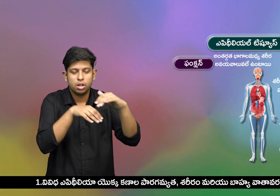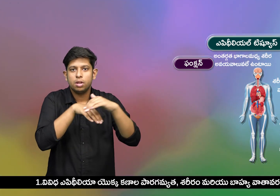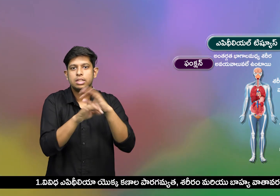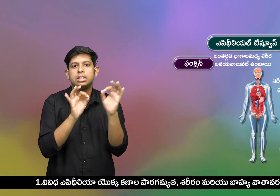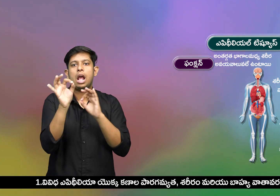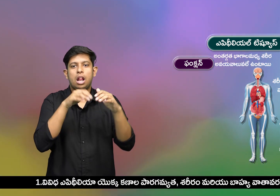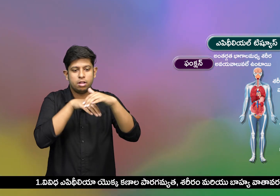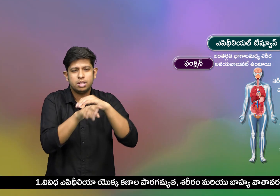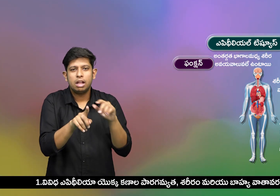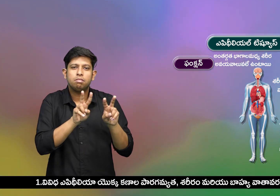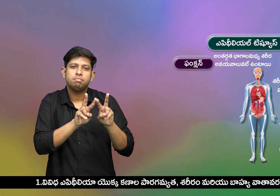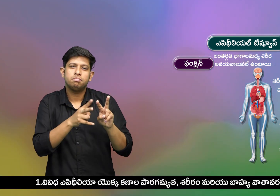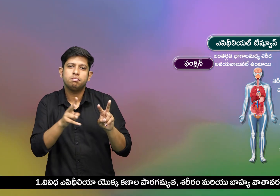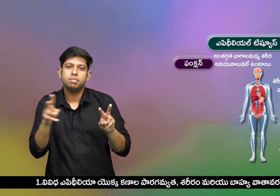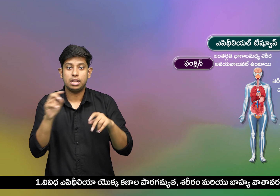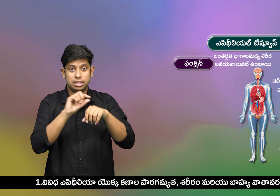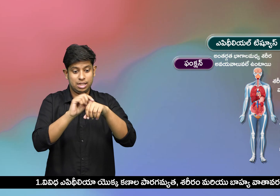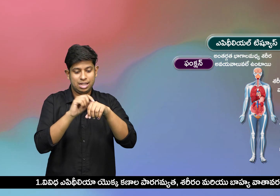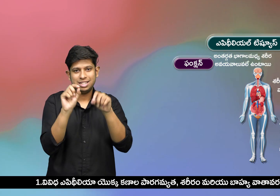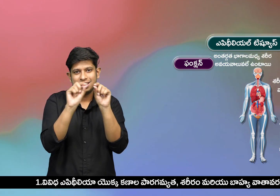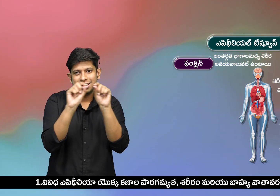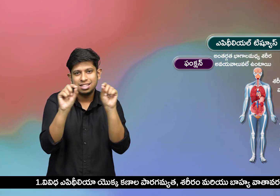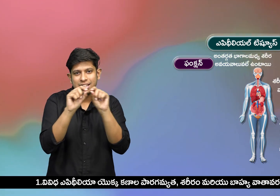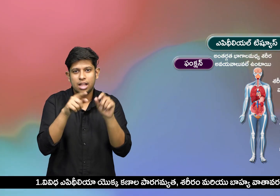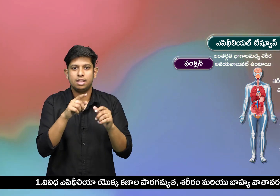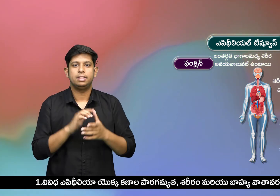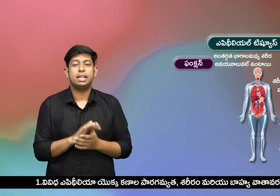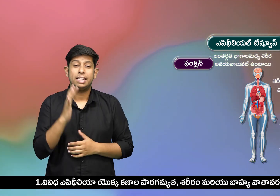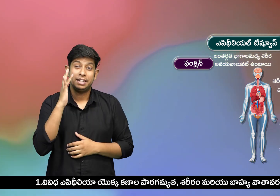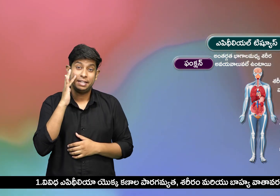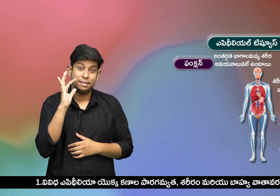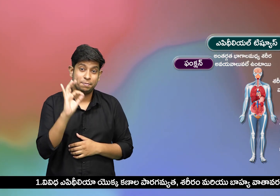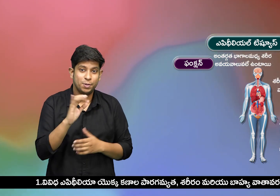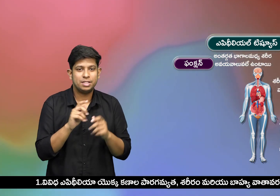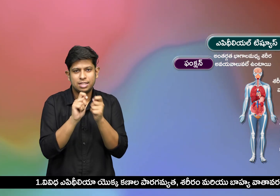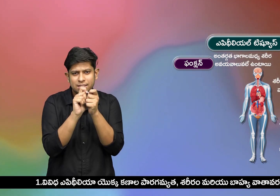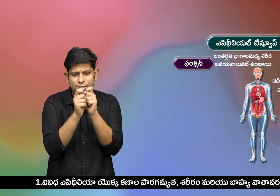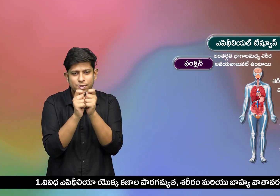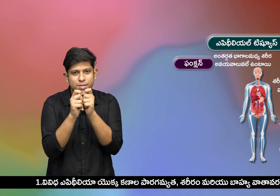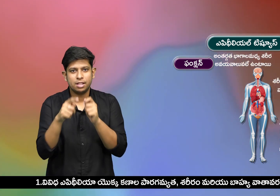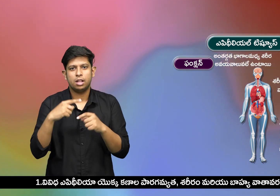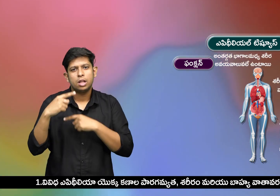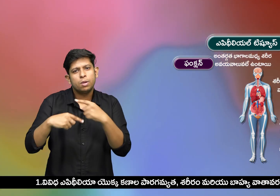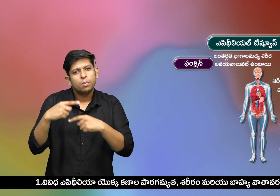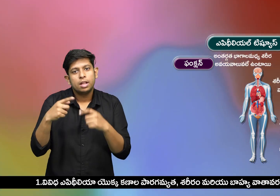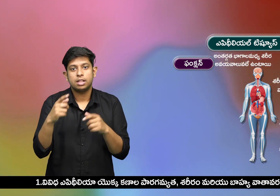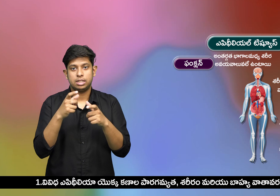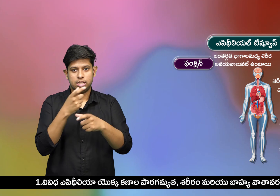వివిధ ఎపిథీలియా యొక్క కణాల పారగమ్యత శరీరం మరియు బాహ్య వాతావరణం మధ్య